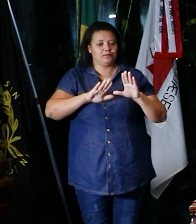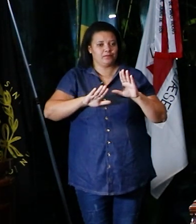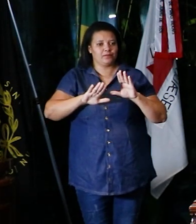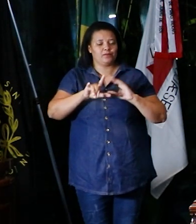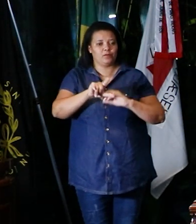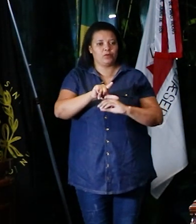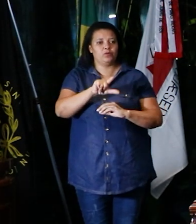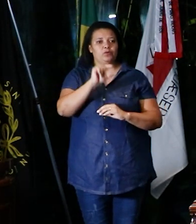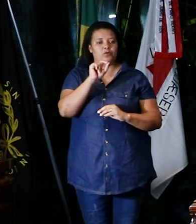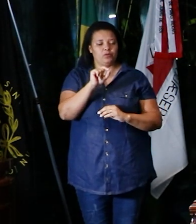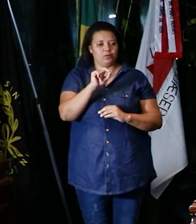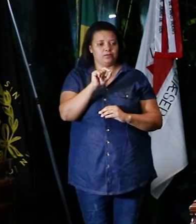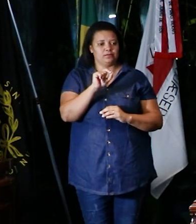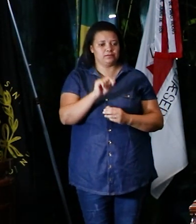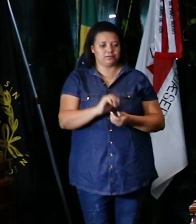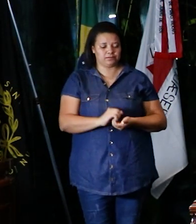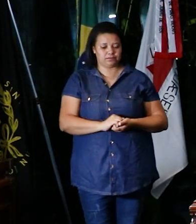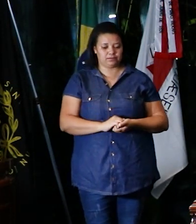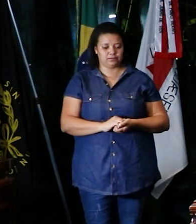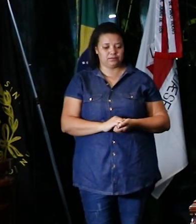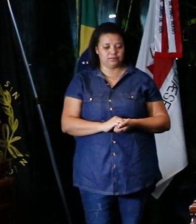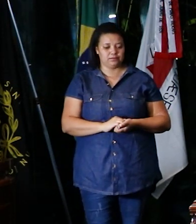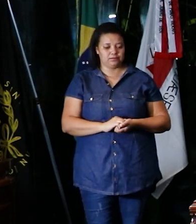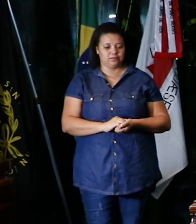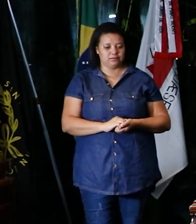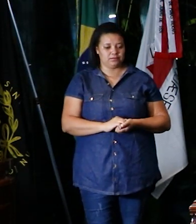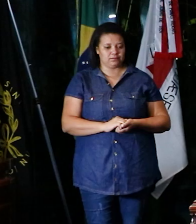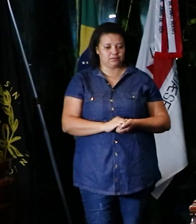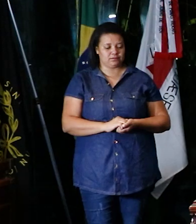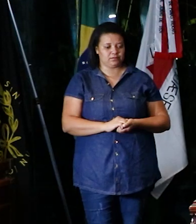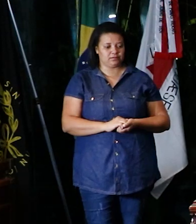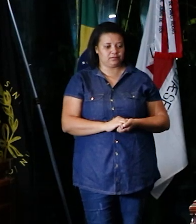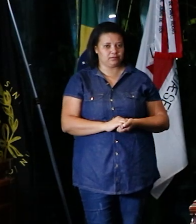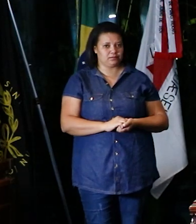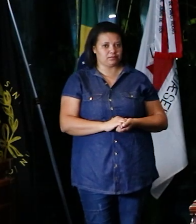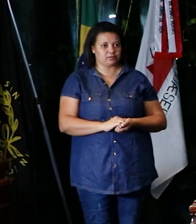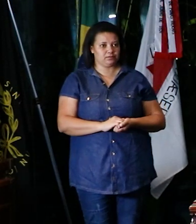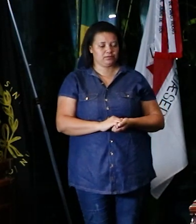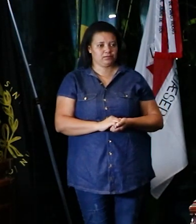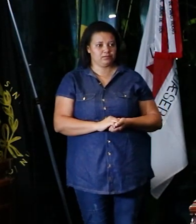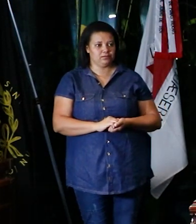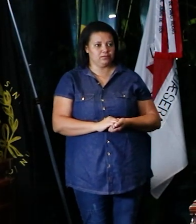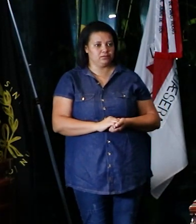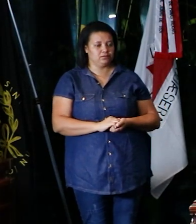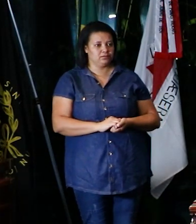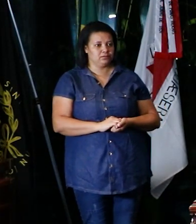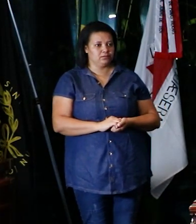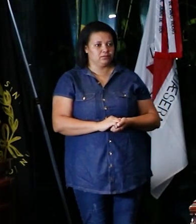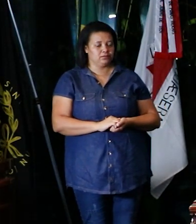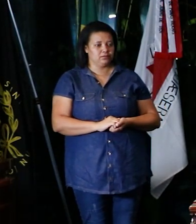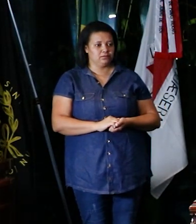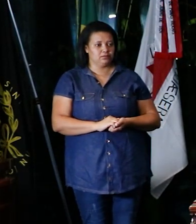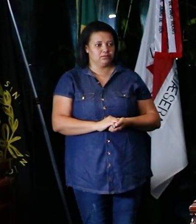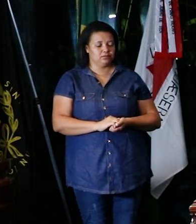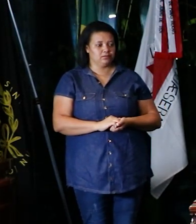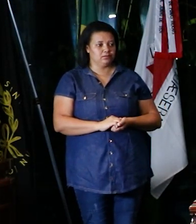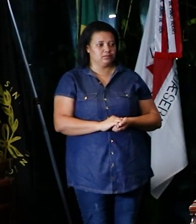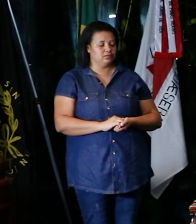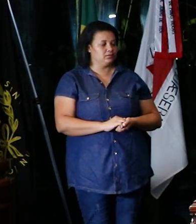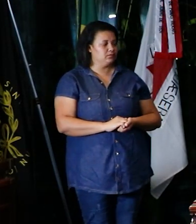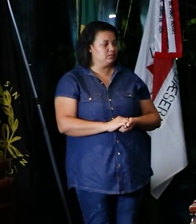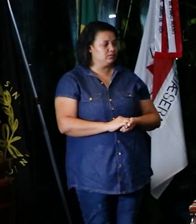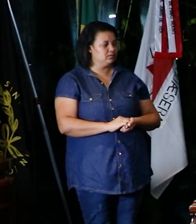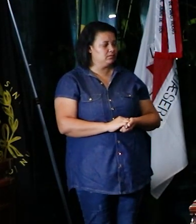suas escolhas. Então, por exemplo, ele tem uma... Deixa eu achar...